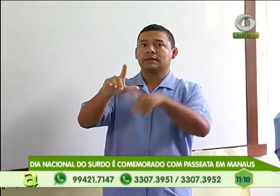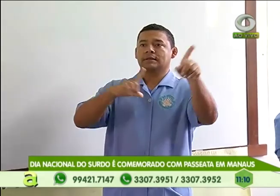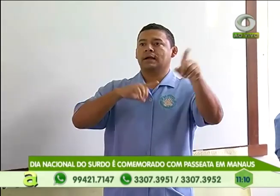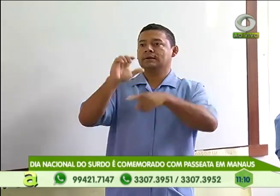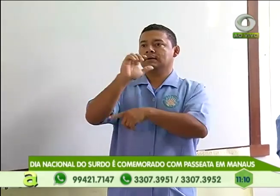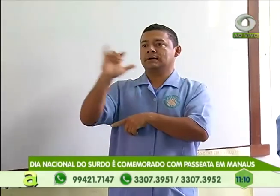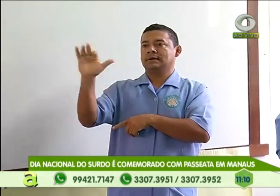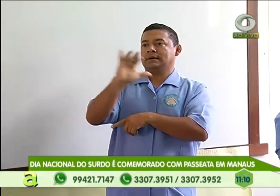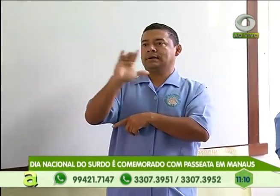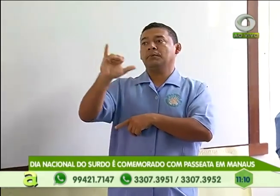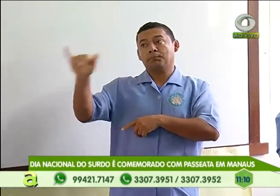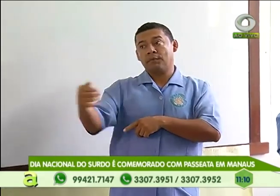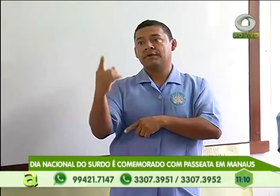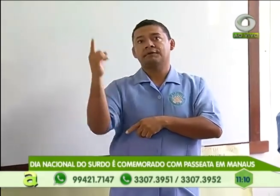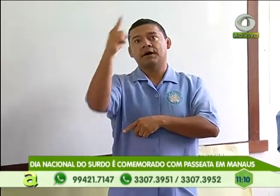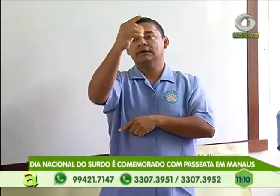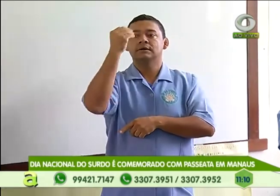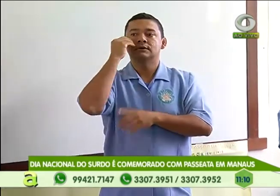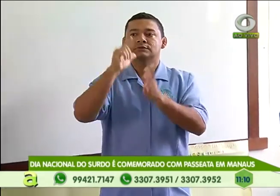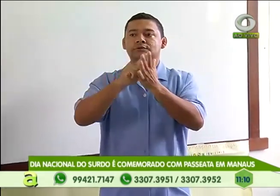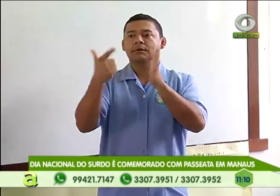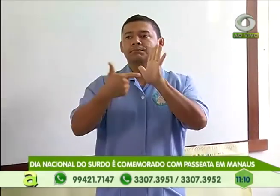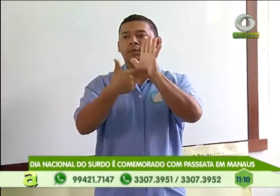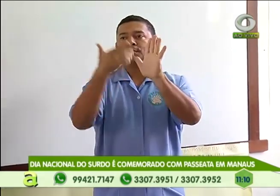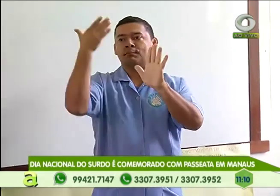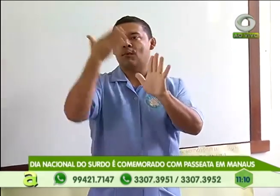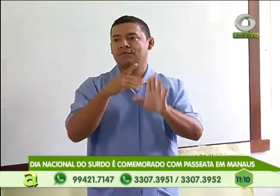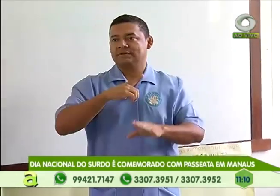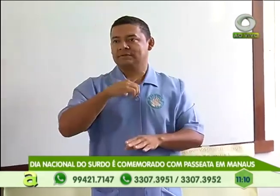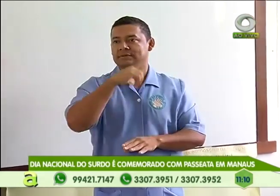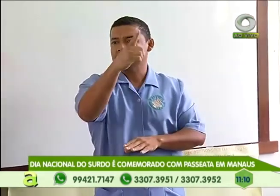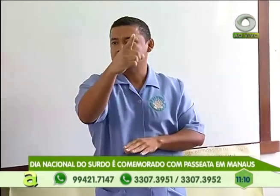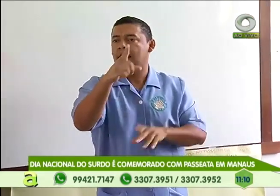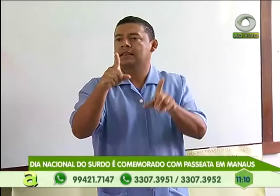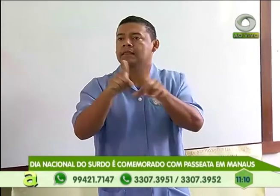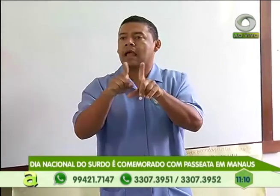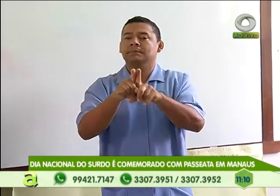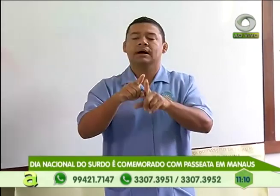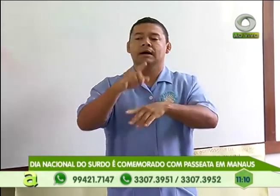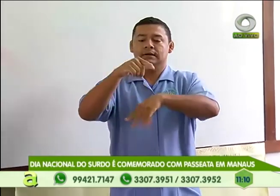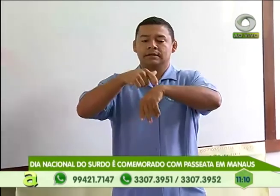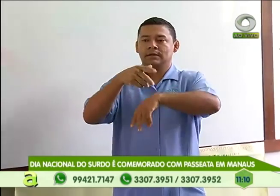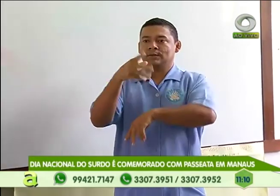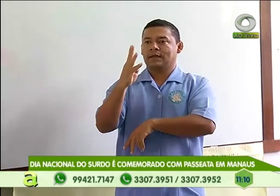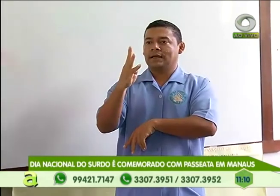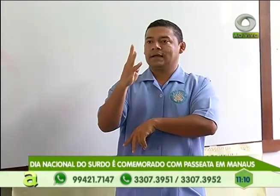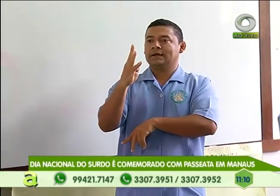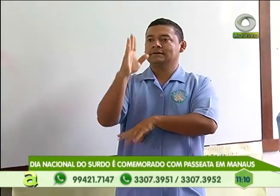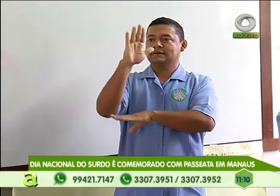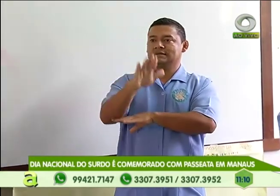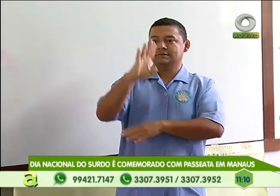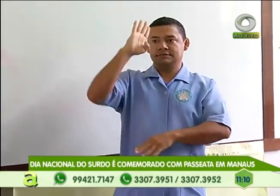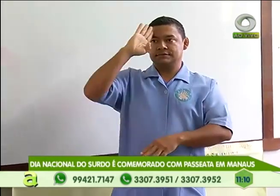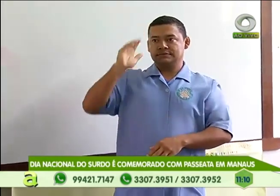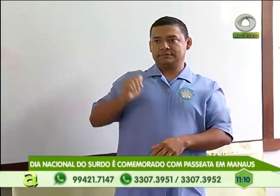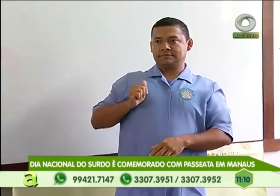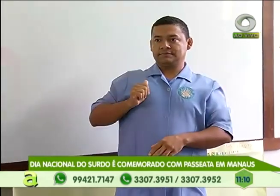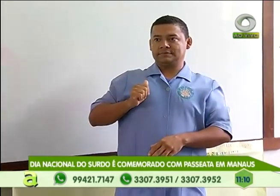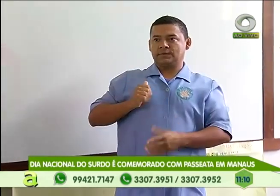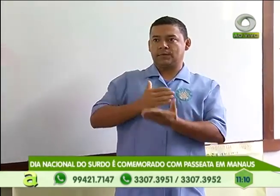batalha. Hoje à tarde nós temos o Soletrando, se vocês tivessem a possibilidade de ver. E também nós temos a passeata, que vai começar às 4 horas da tarde,